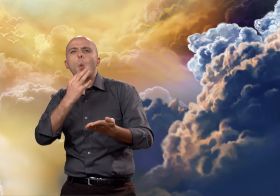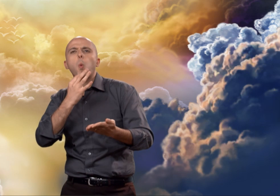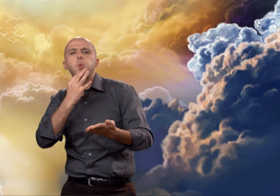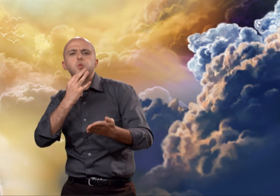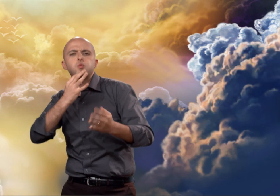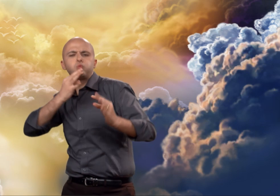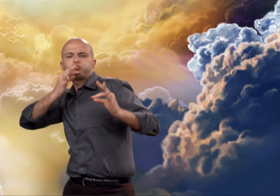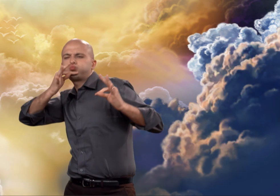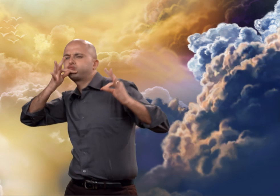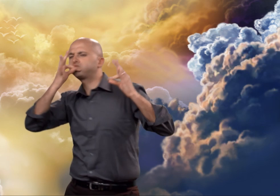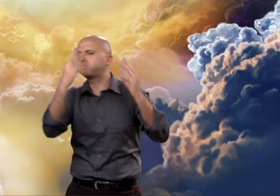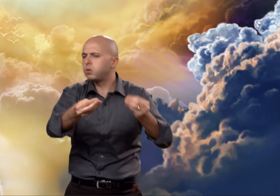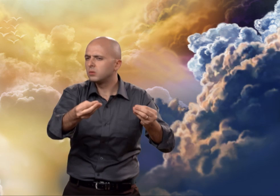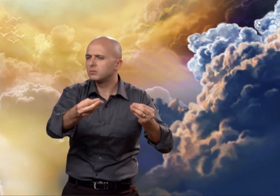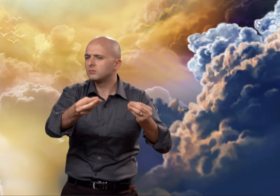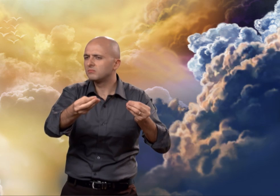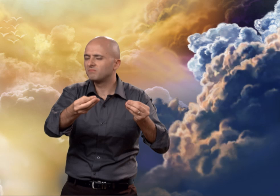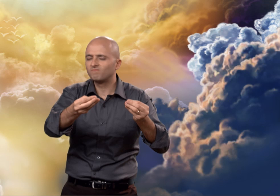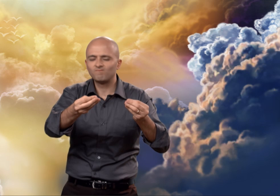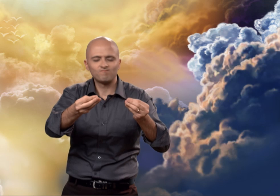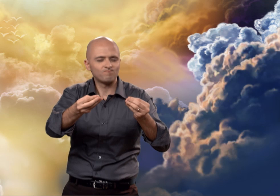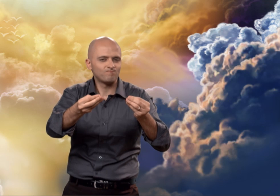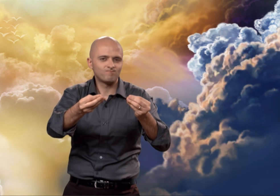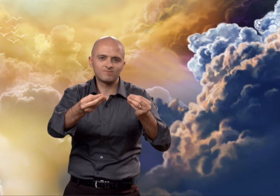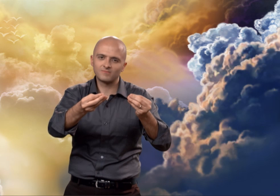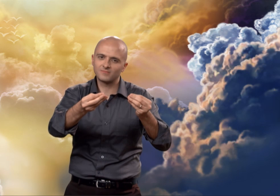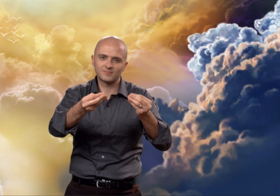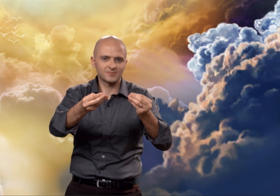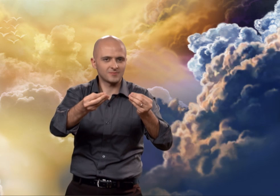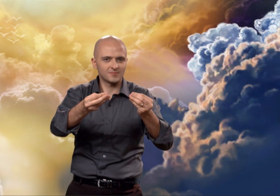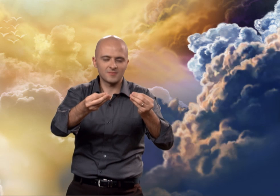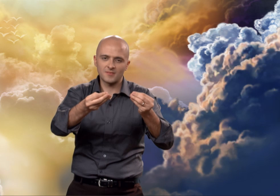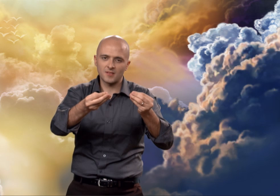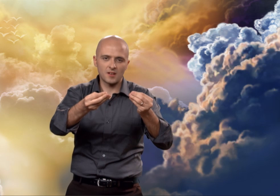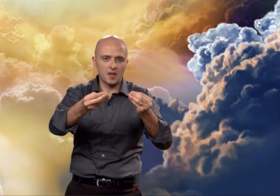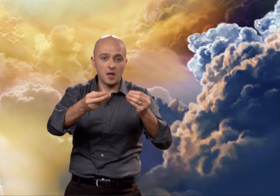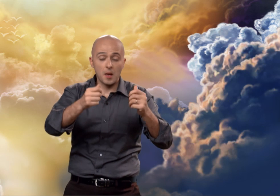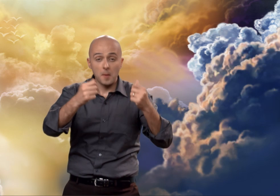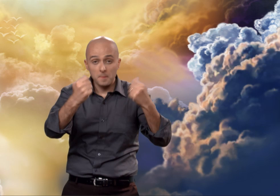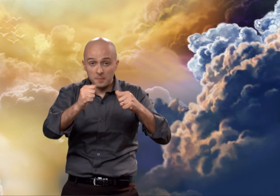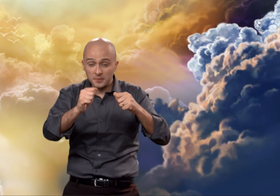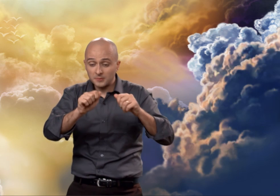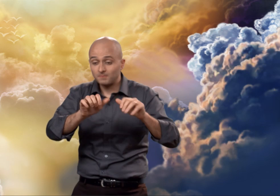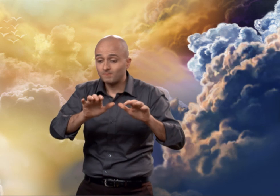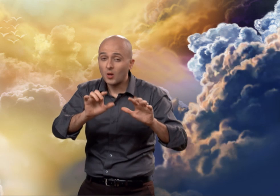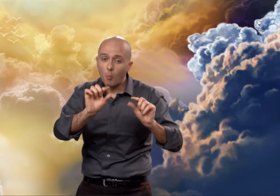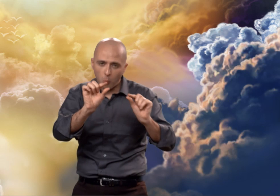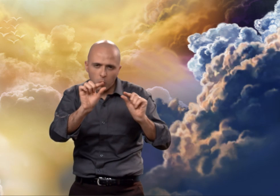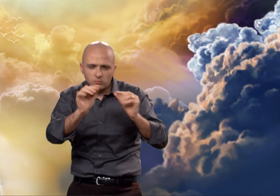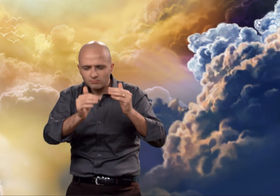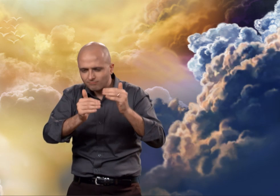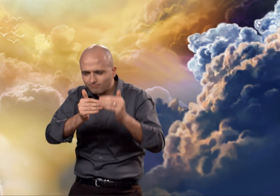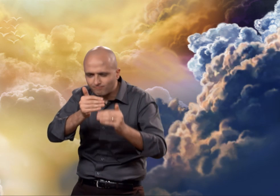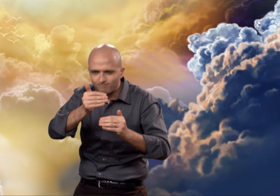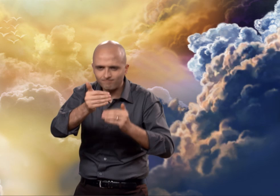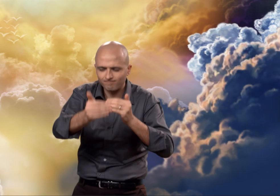Entre as criações mais bem-sucedidas do grande enganador, encontram-se os ensinos ilusórios e mentirosos do